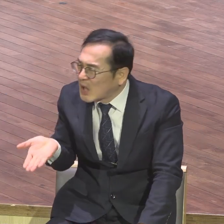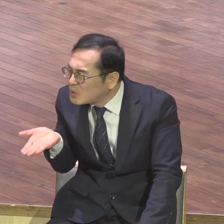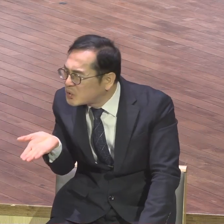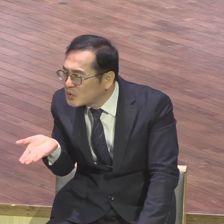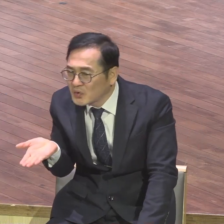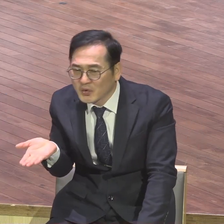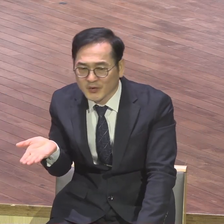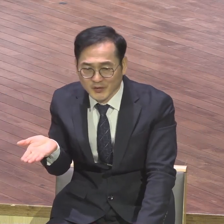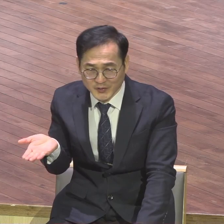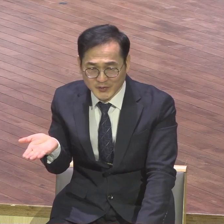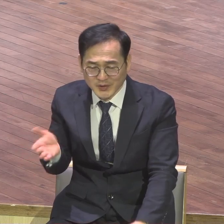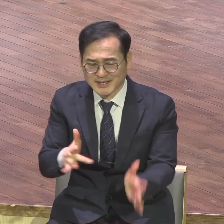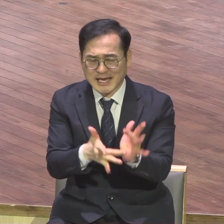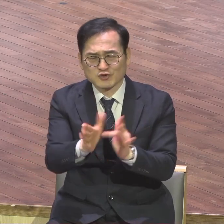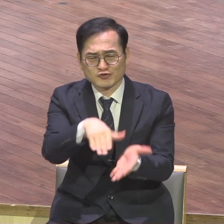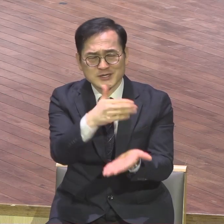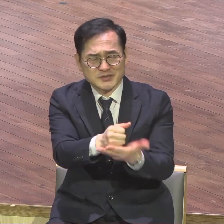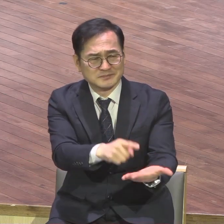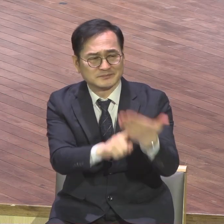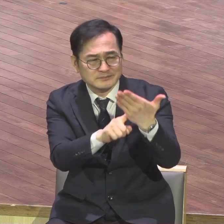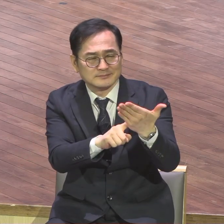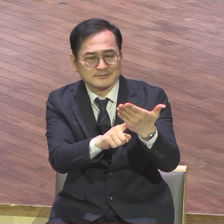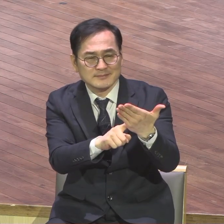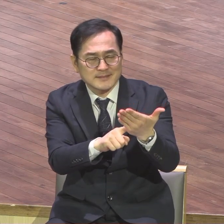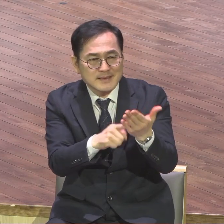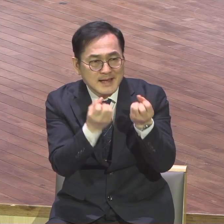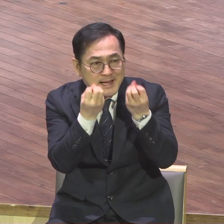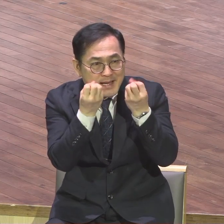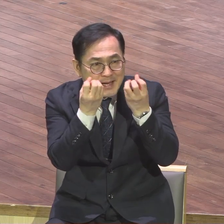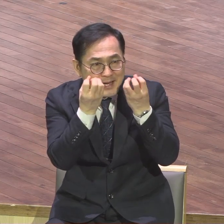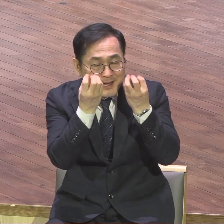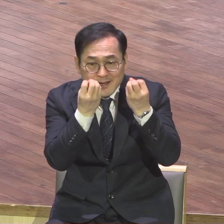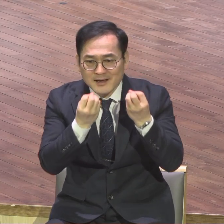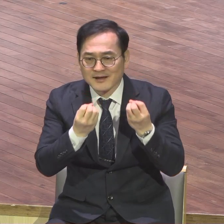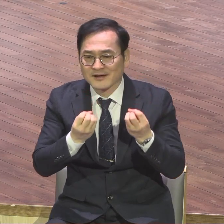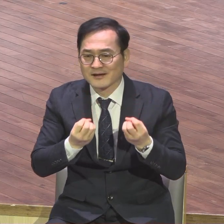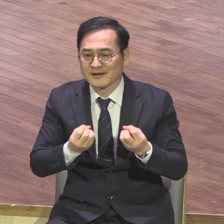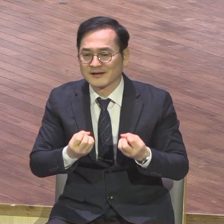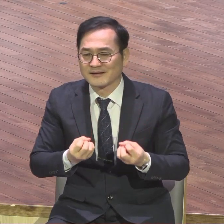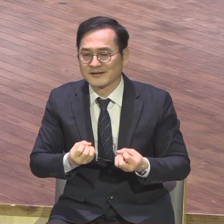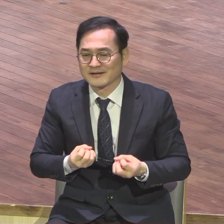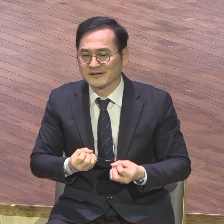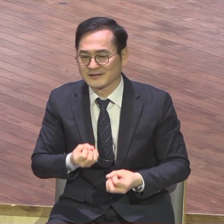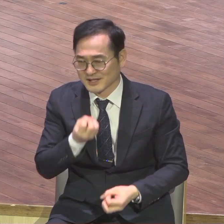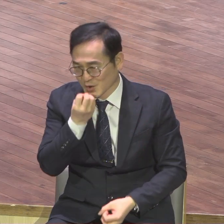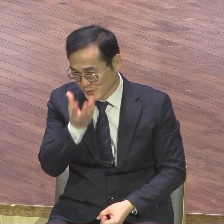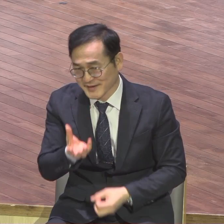바울에게는 그리스도 예수밖에 보이지 않더라. 그리스도 예수만 남았더라.